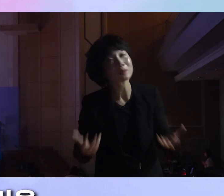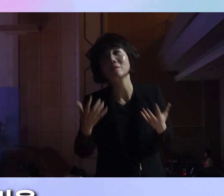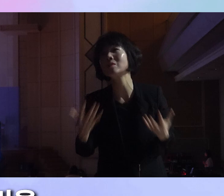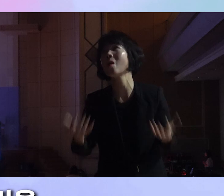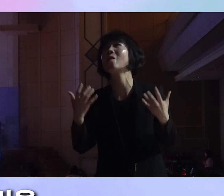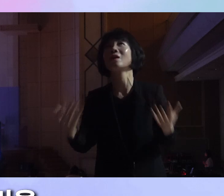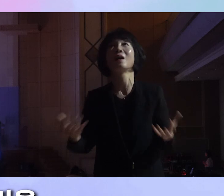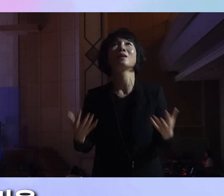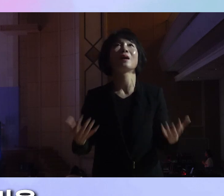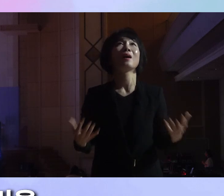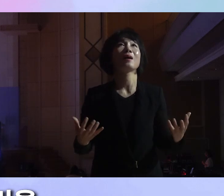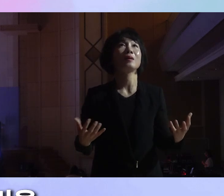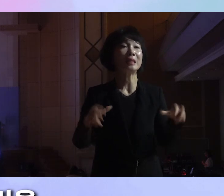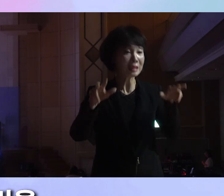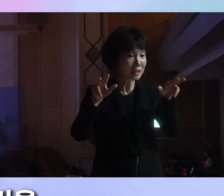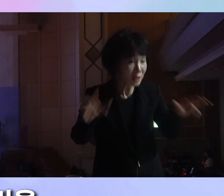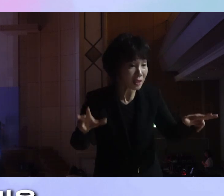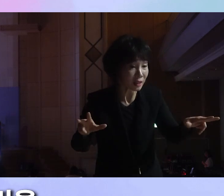어찌하나